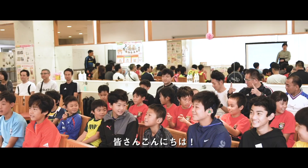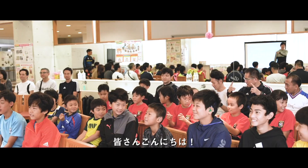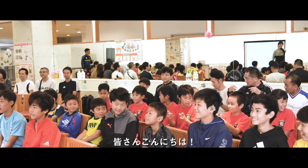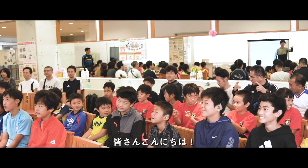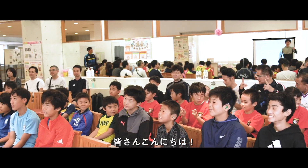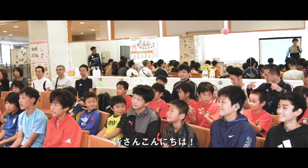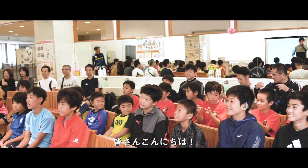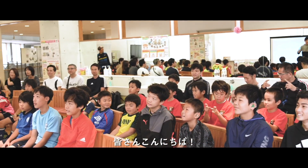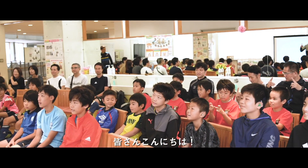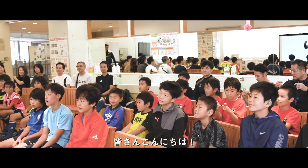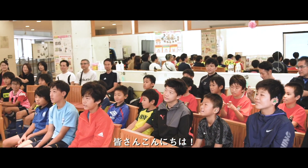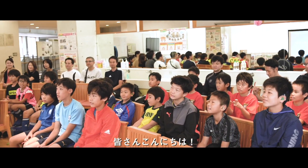皆さん、こんにちは。